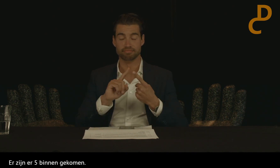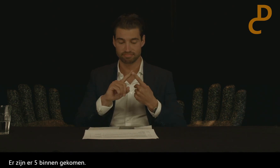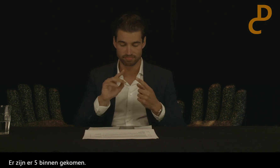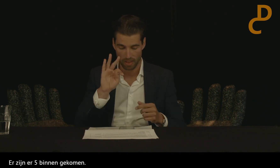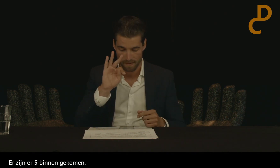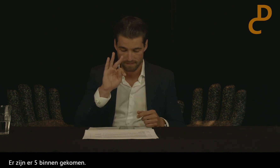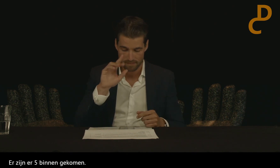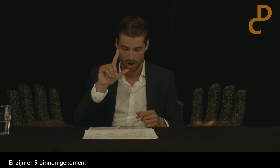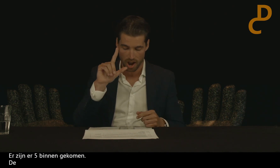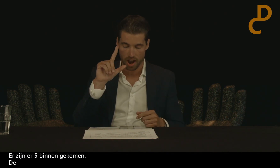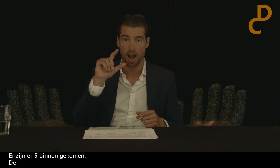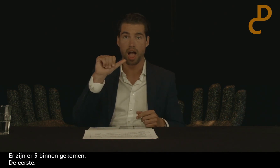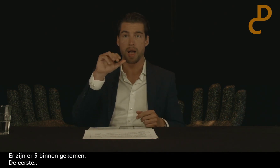De eerste is de